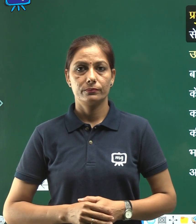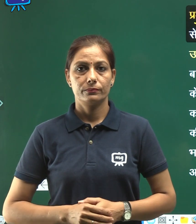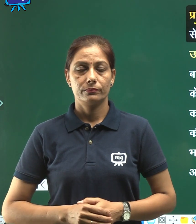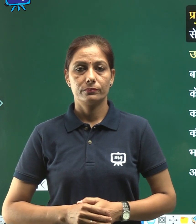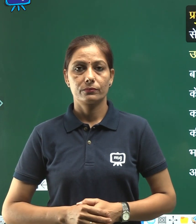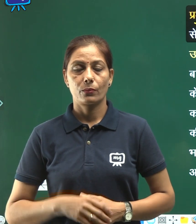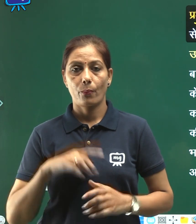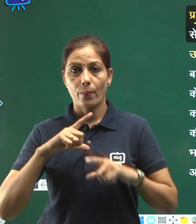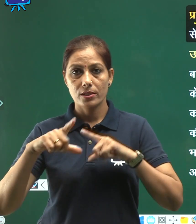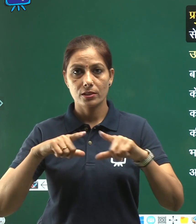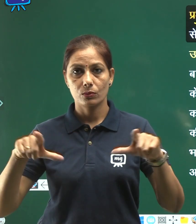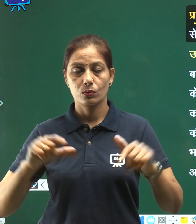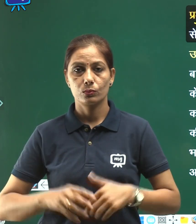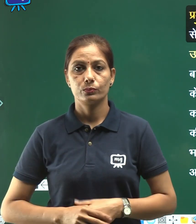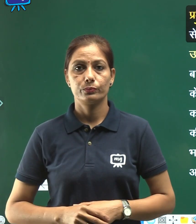भाषा को